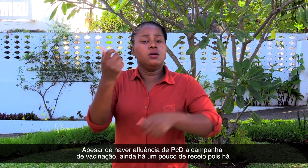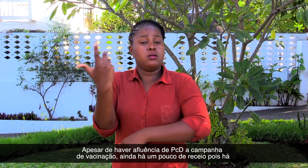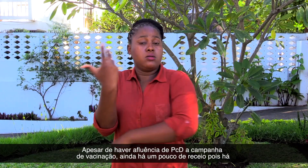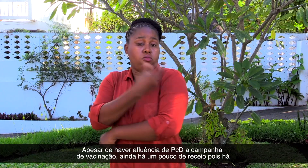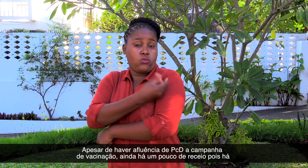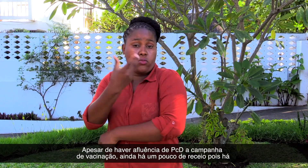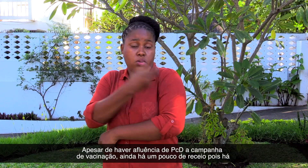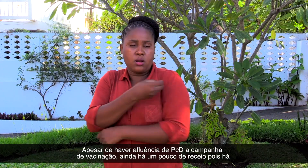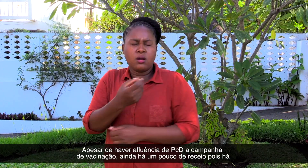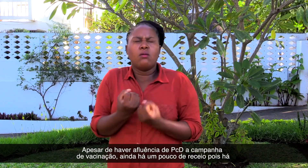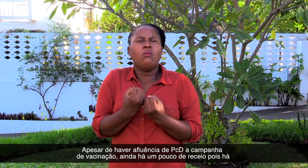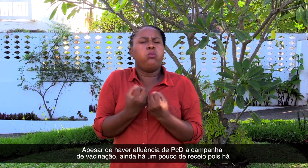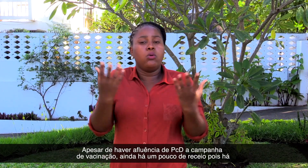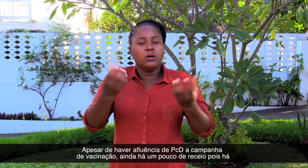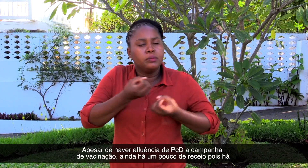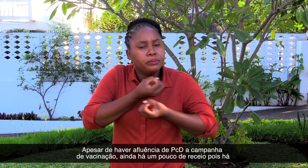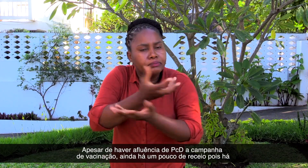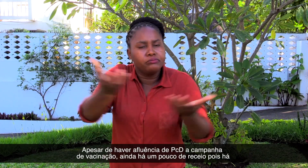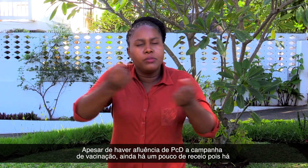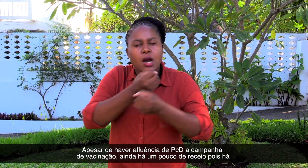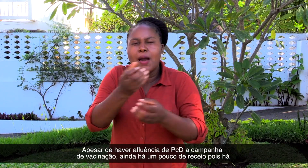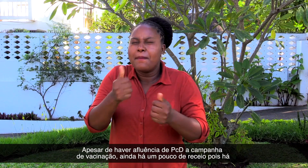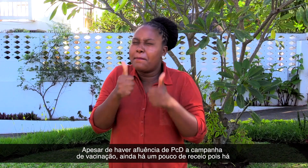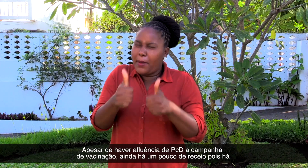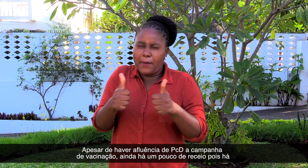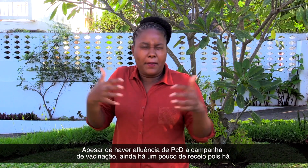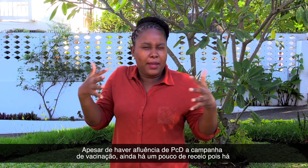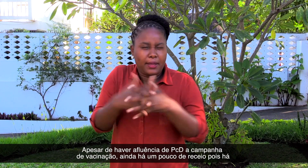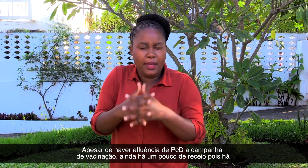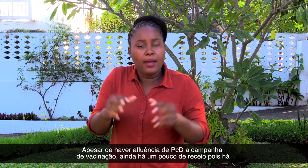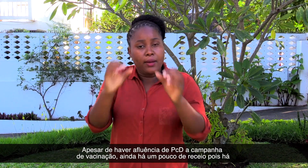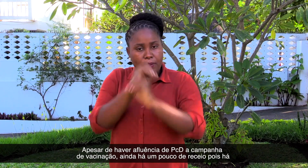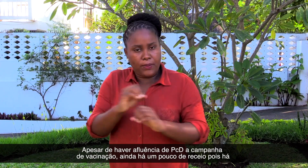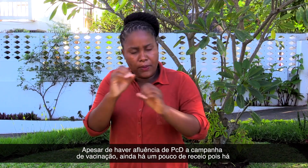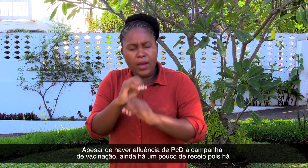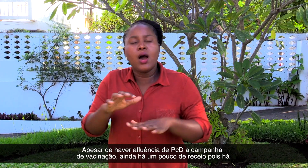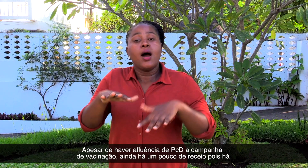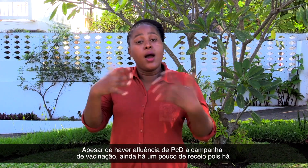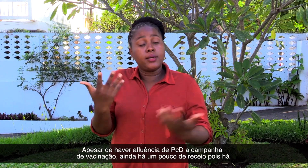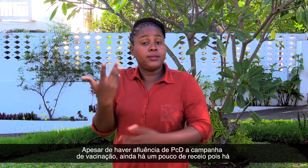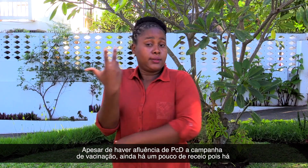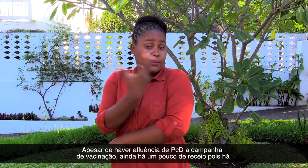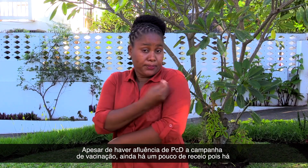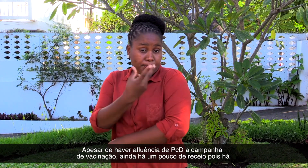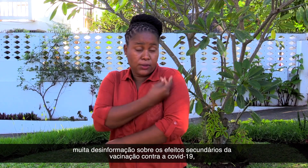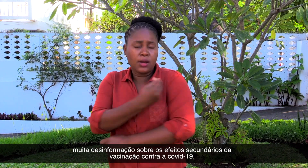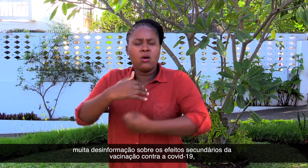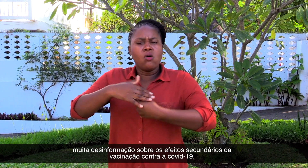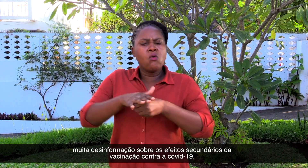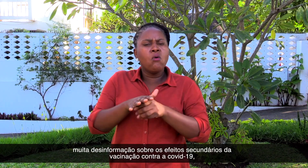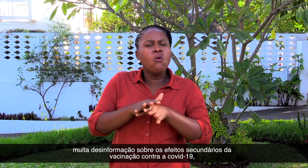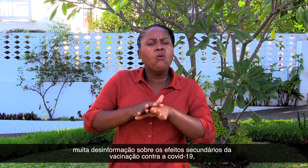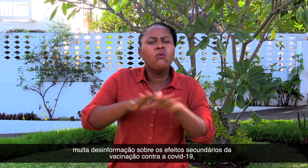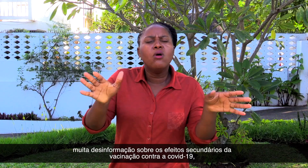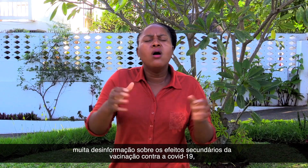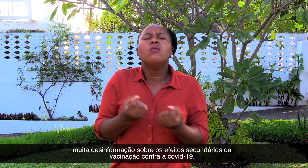Apesar de haver afluência de pessoas com deficiência à campanha de vacinação, ainda há um pouco de receio, pois há muita